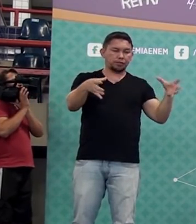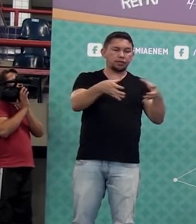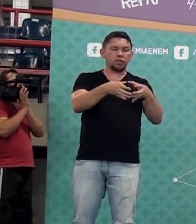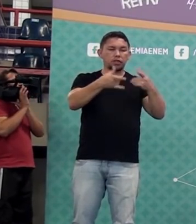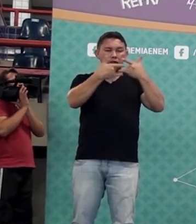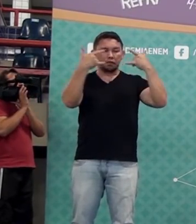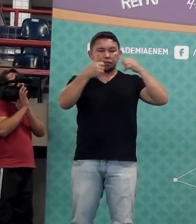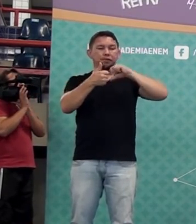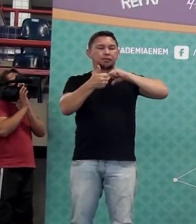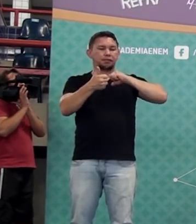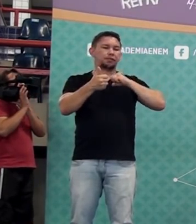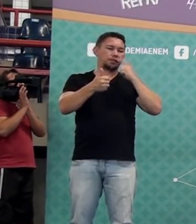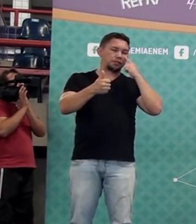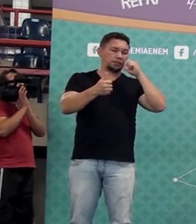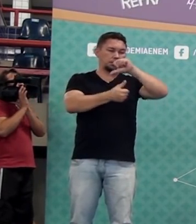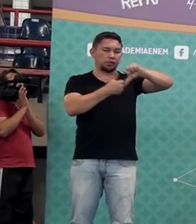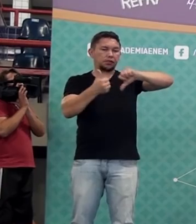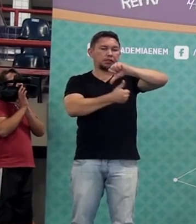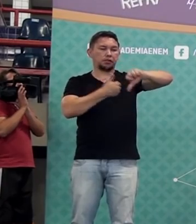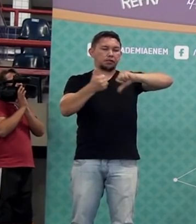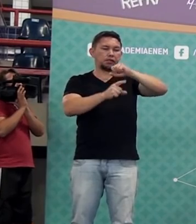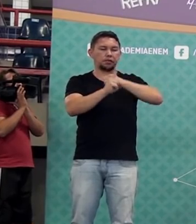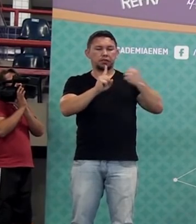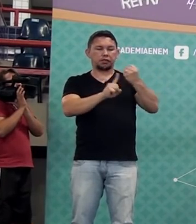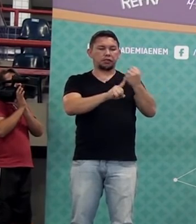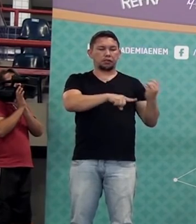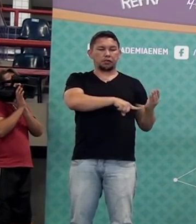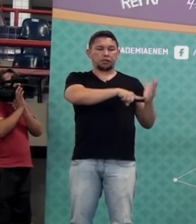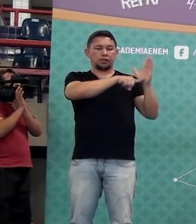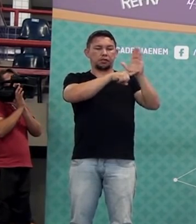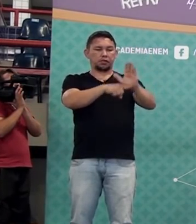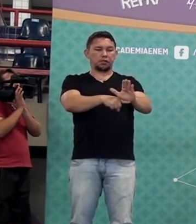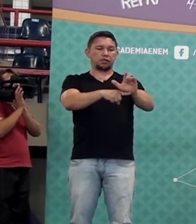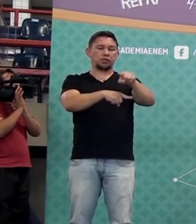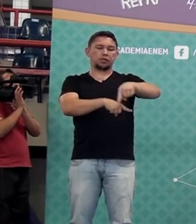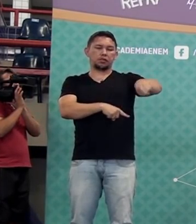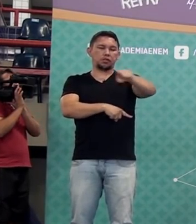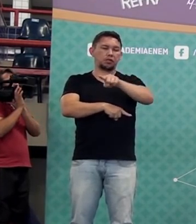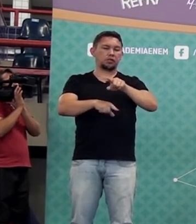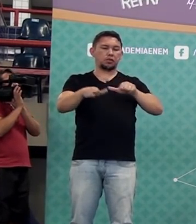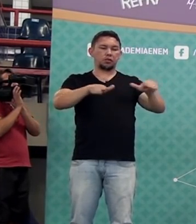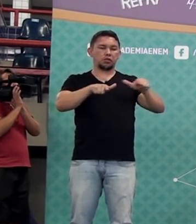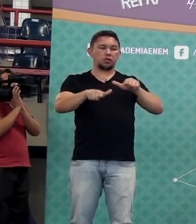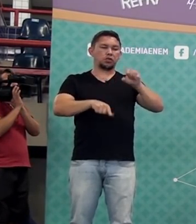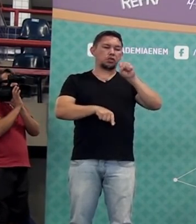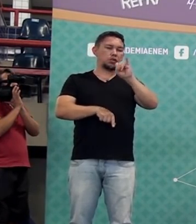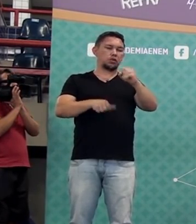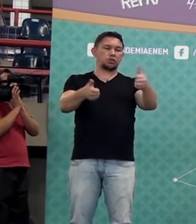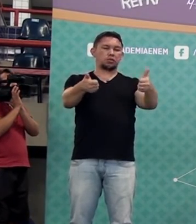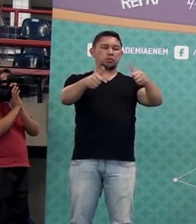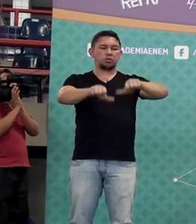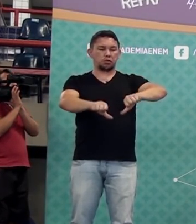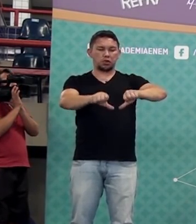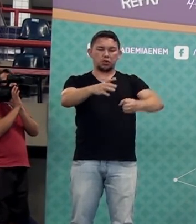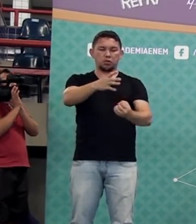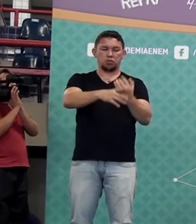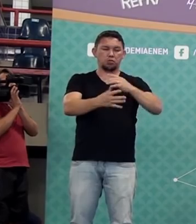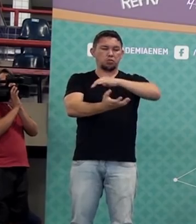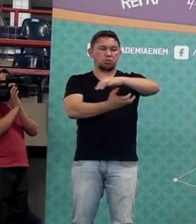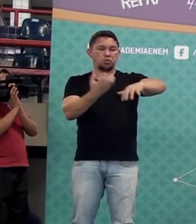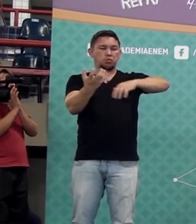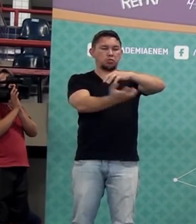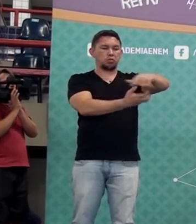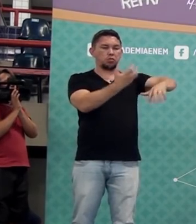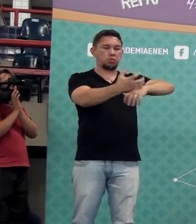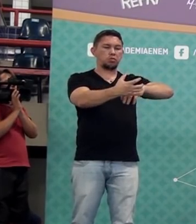fazer reformas sociais que beneficiassem os trabalhadores, porque senão ia acontecer revoluções